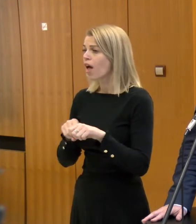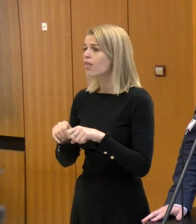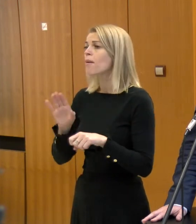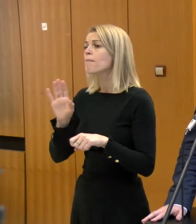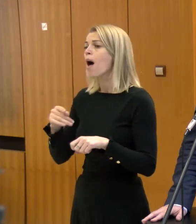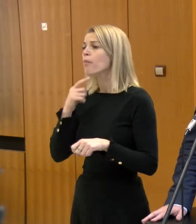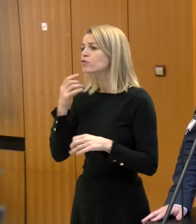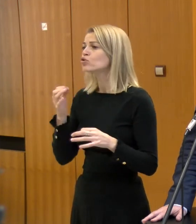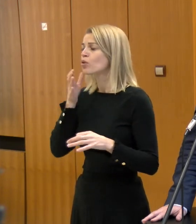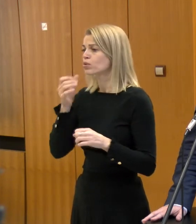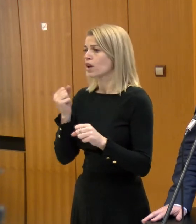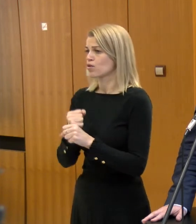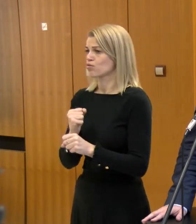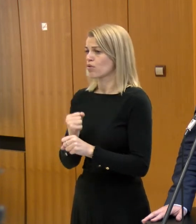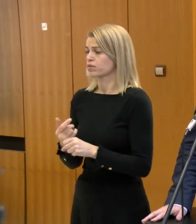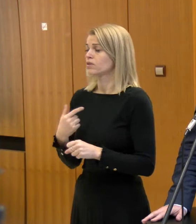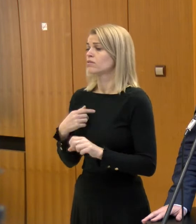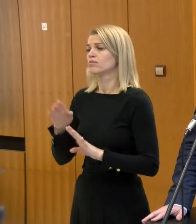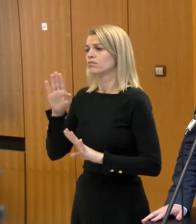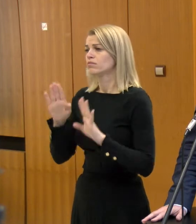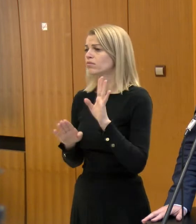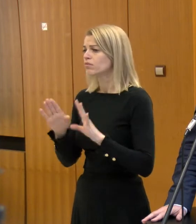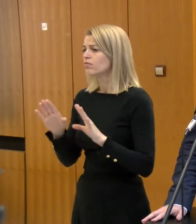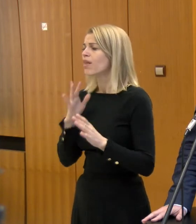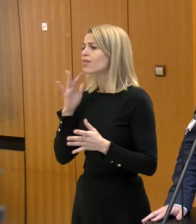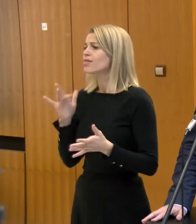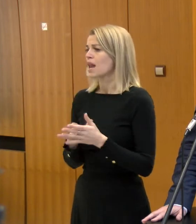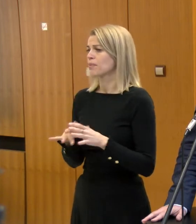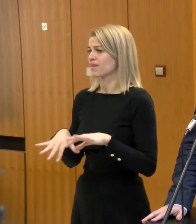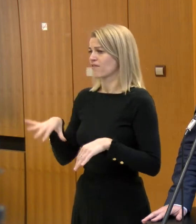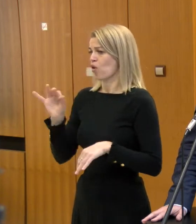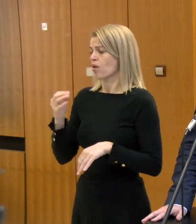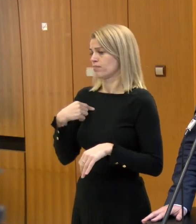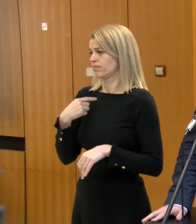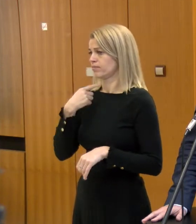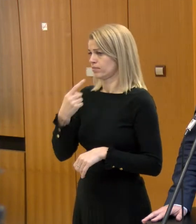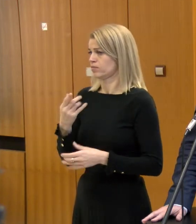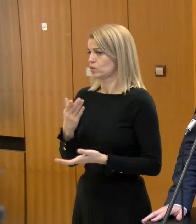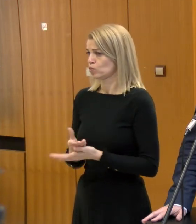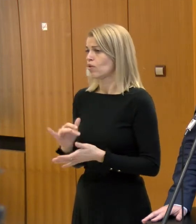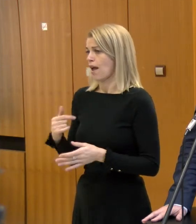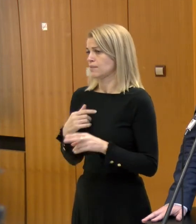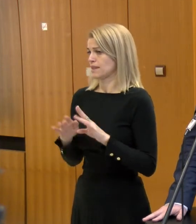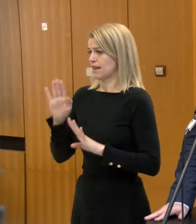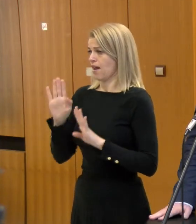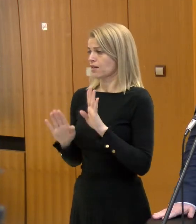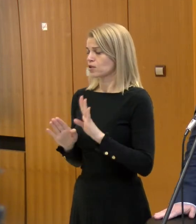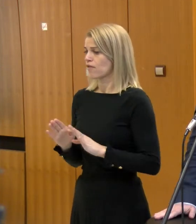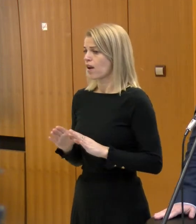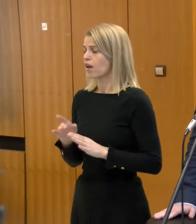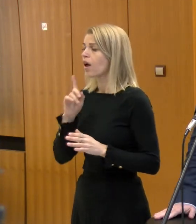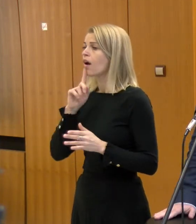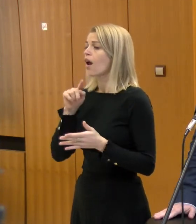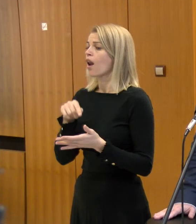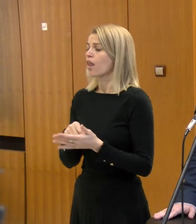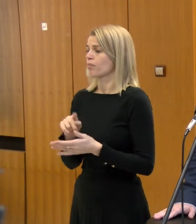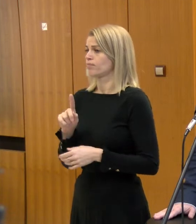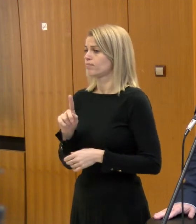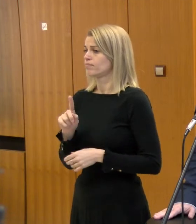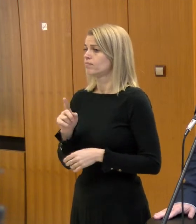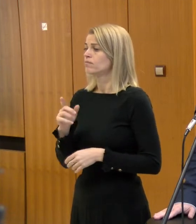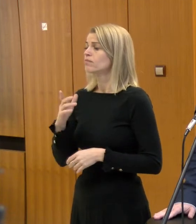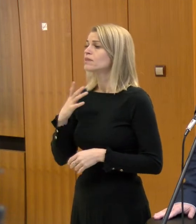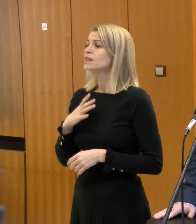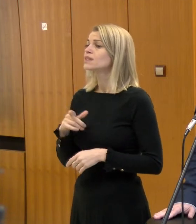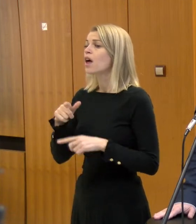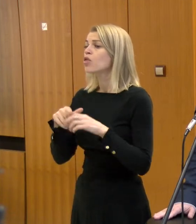to dodržali. Zahlasujeme za akýkoľvek termín volieb, to sme povedali a aj sme zahlasovali. Pokiaľ chce